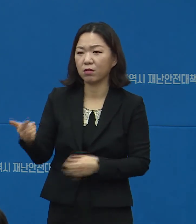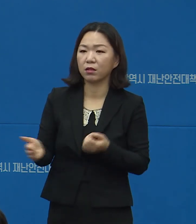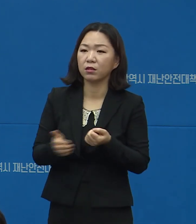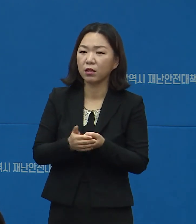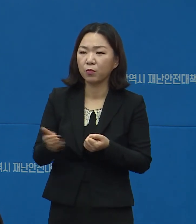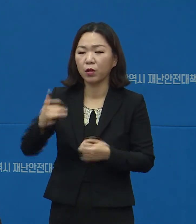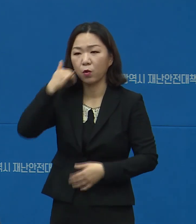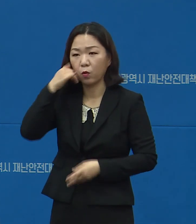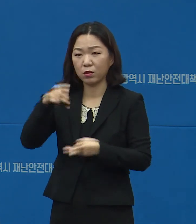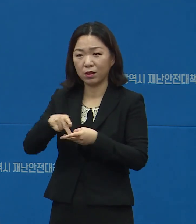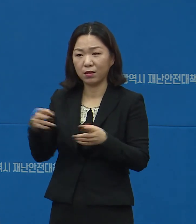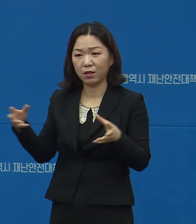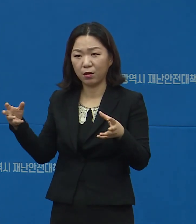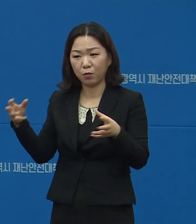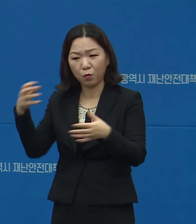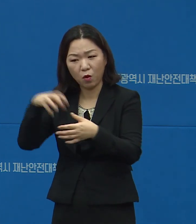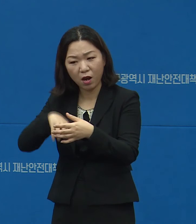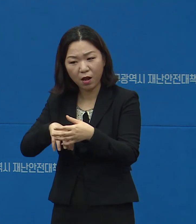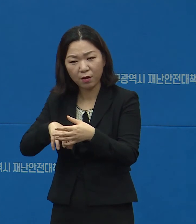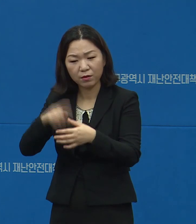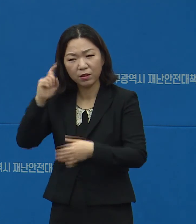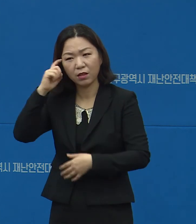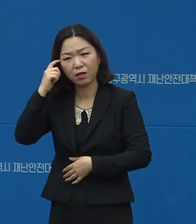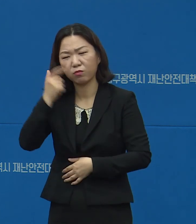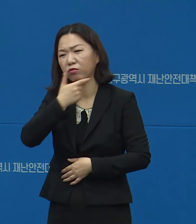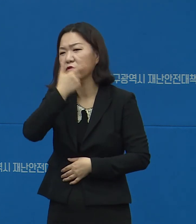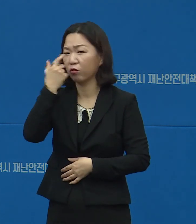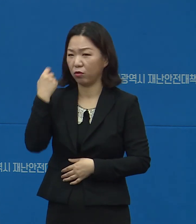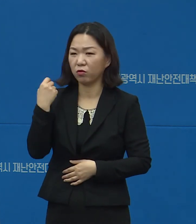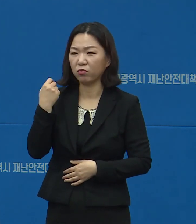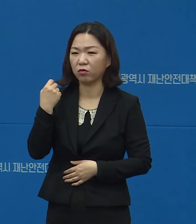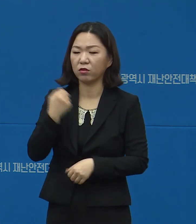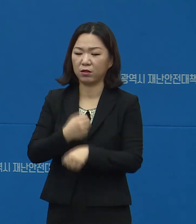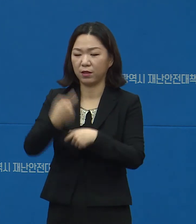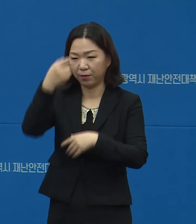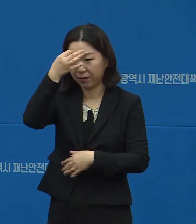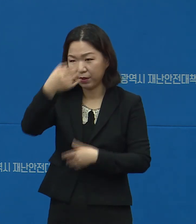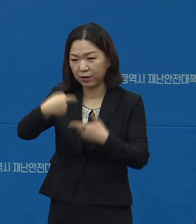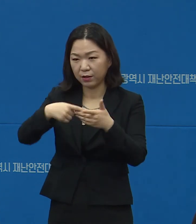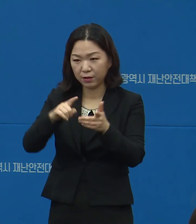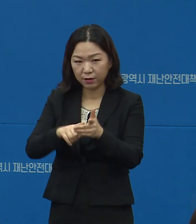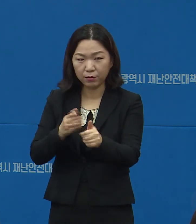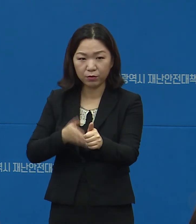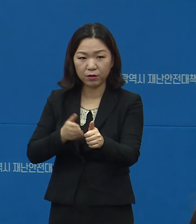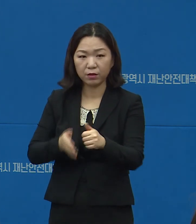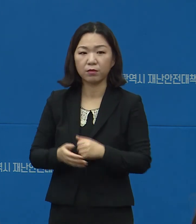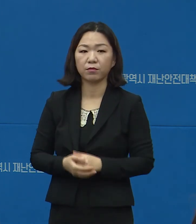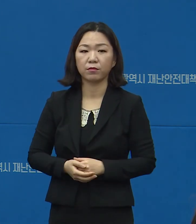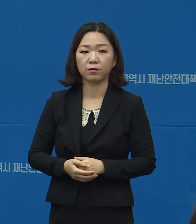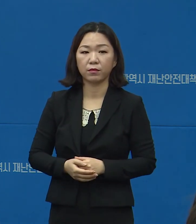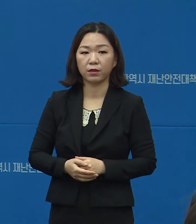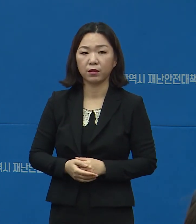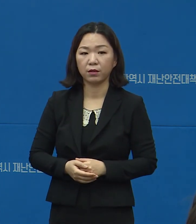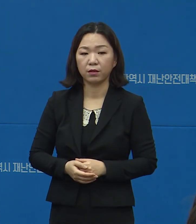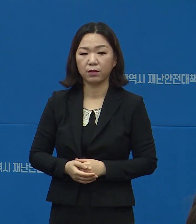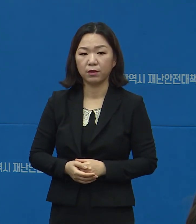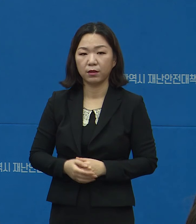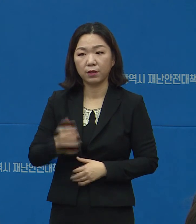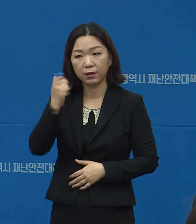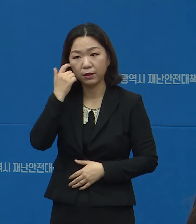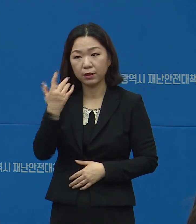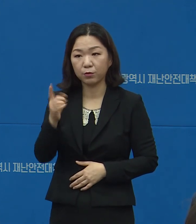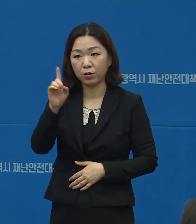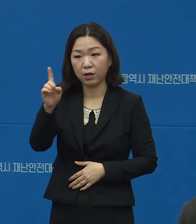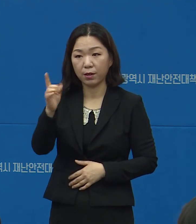이 콜센터까지는 저희가 좀 고려하지 못했던 점에 대해서는 양해를 부탁드리겠습니다. 네. 질문 답변 안 하셨는데.